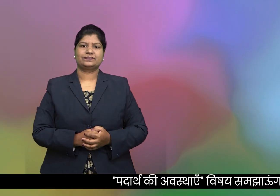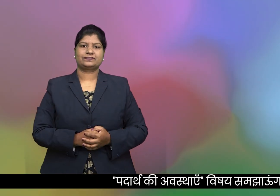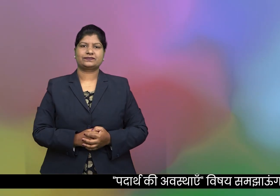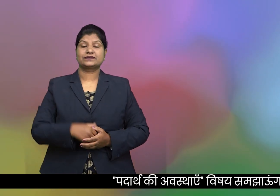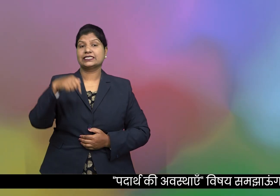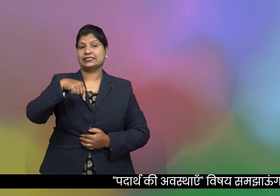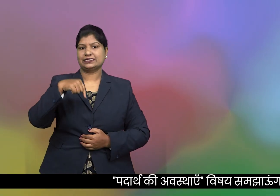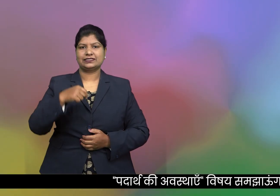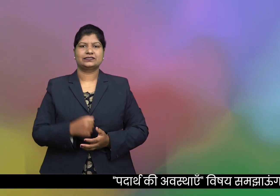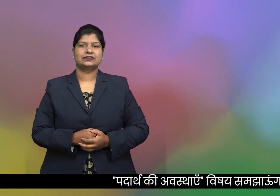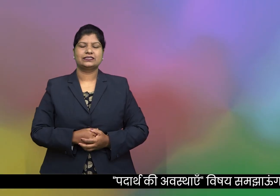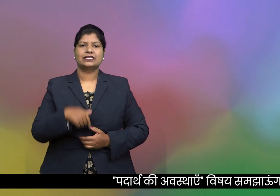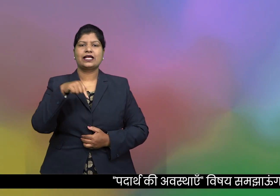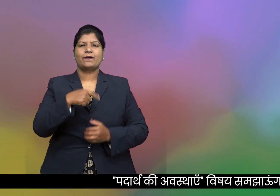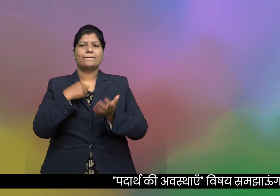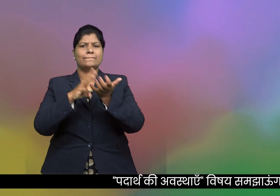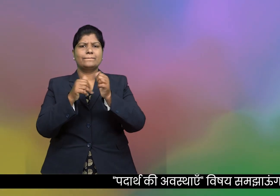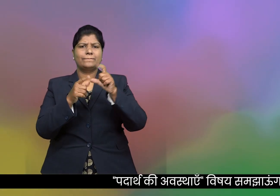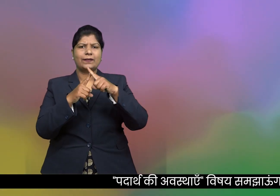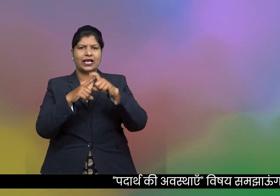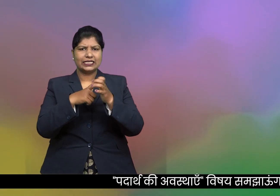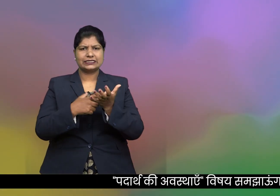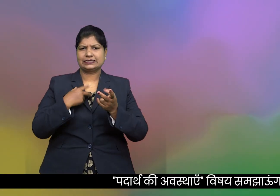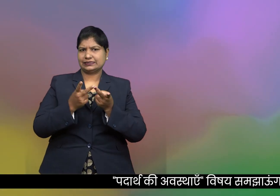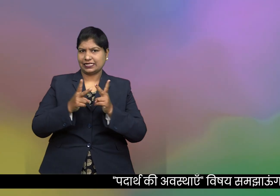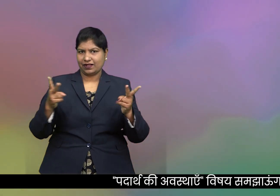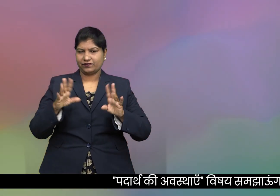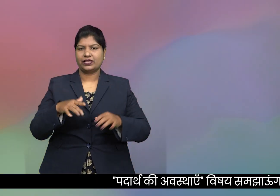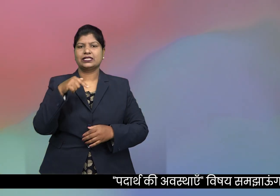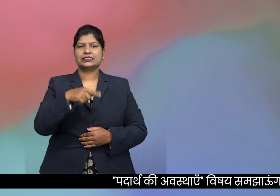पदार्थ की अवस्थाएं विषय समझाऊंगा।